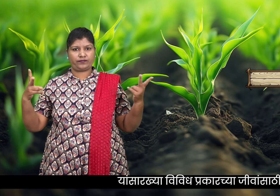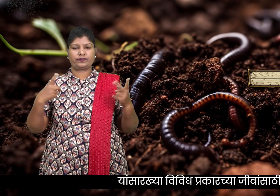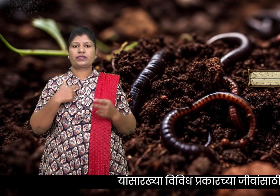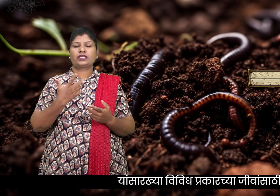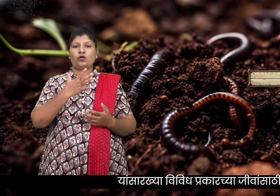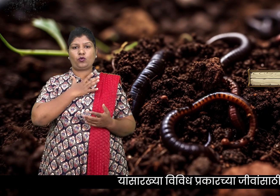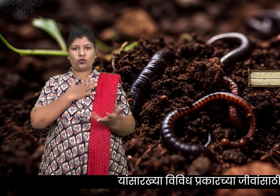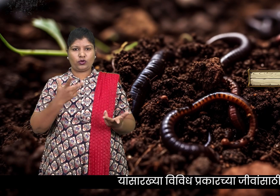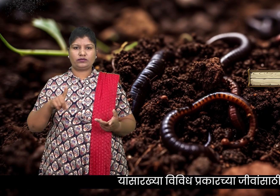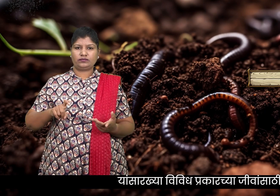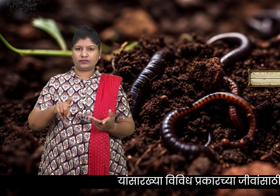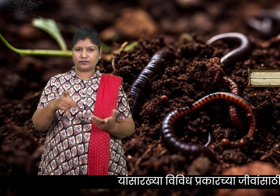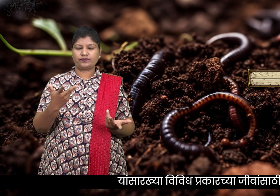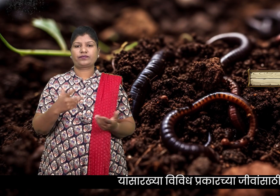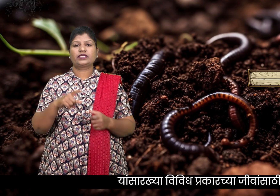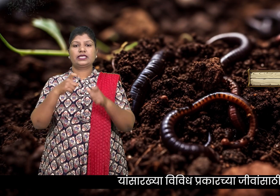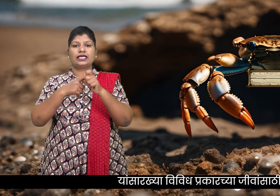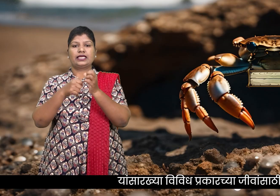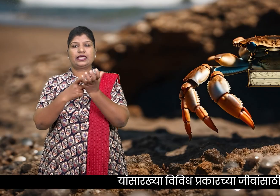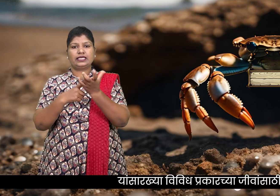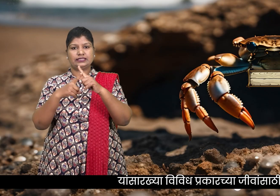यांसारख्या विविध प्रकारच्या जीवांसाठी